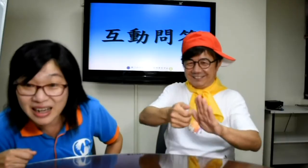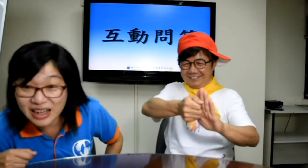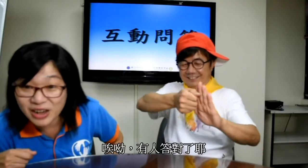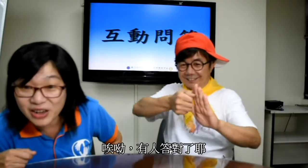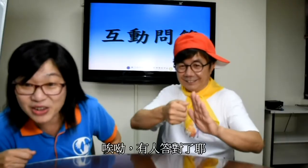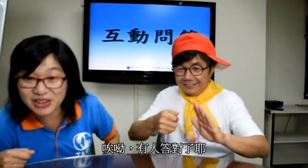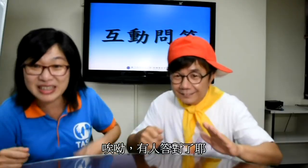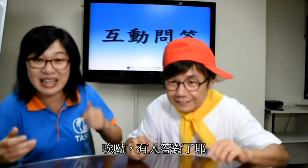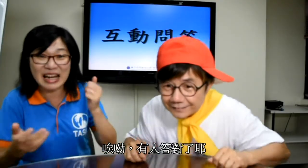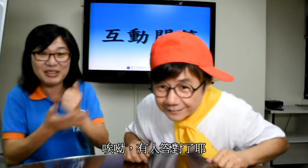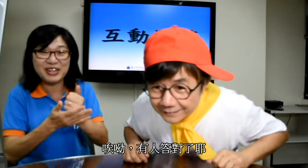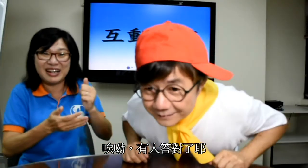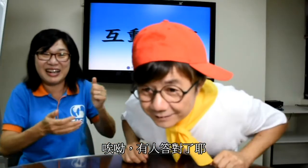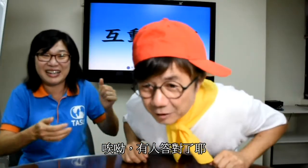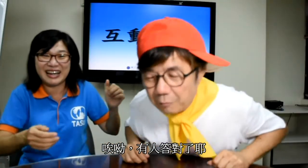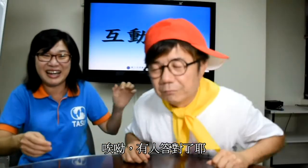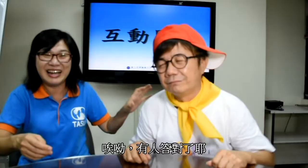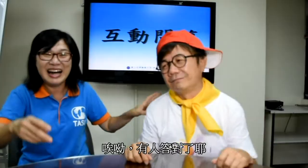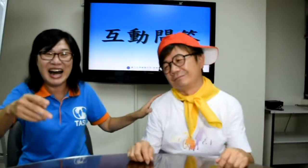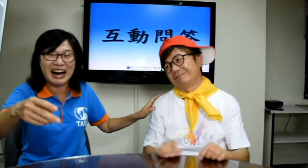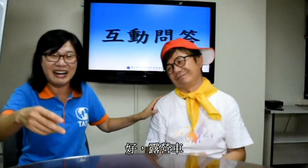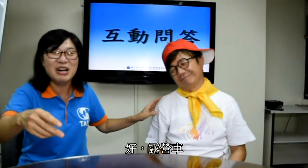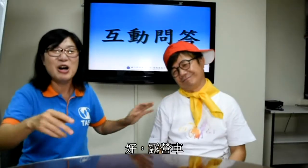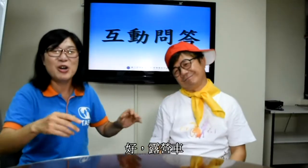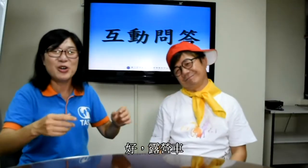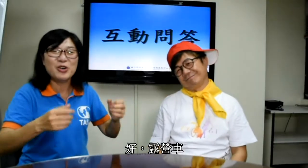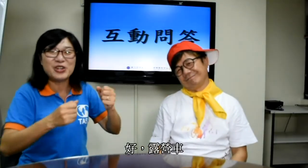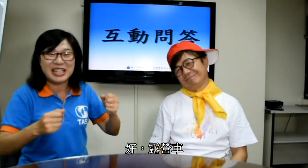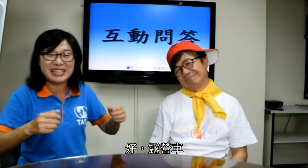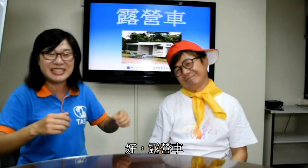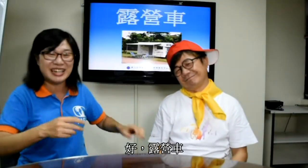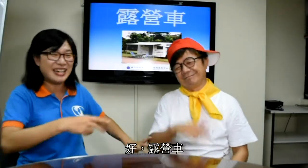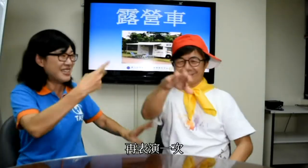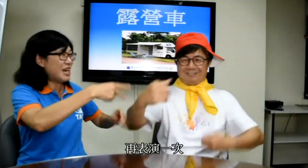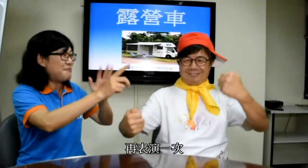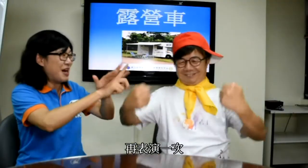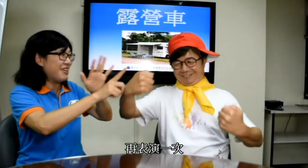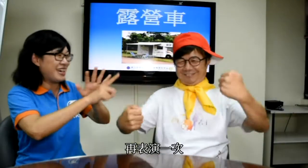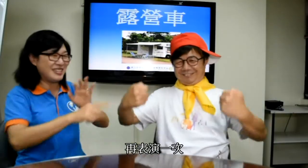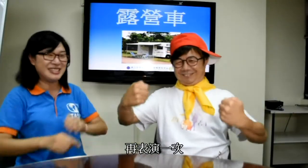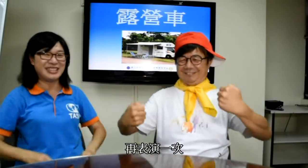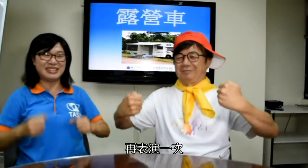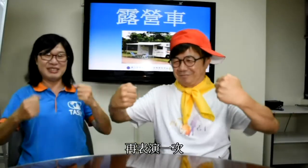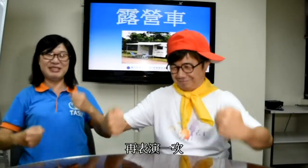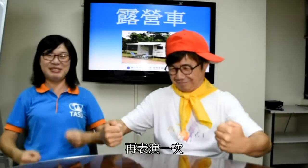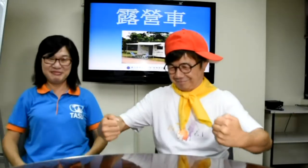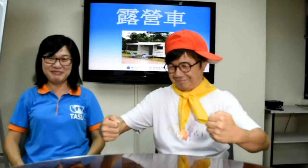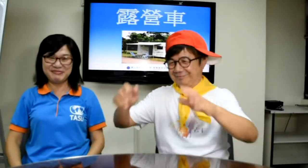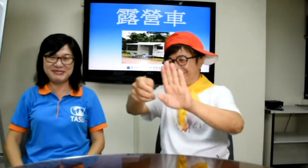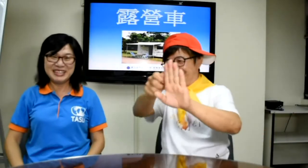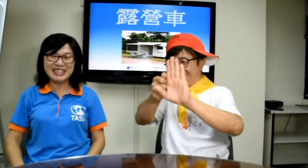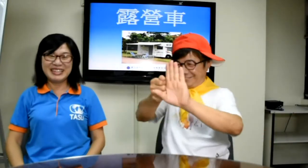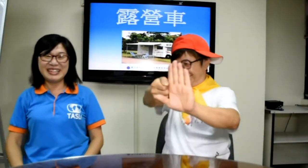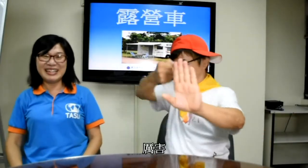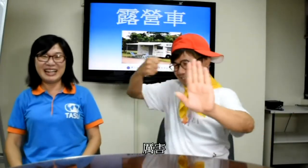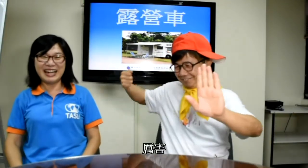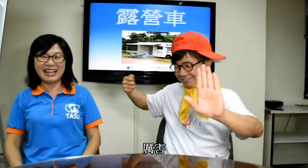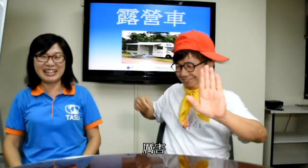哎呦，有人答对了耶！好，露营车，再表演一次，厉害！